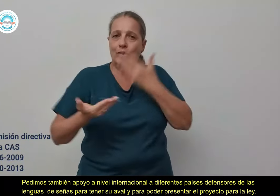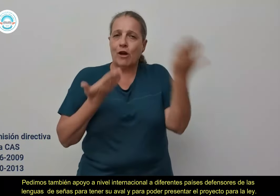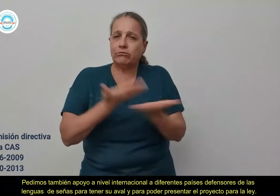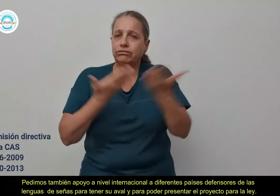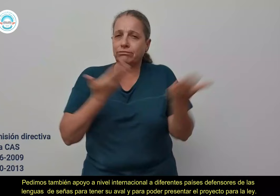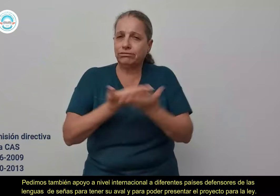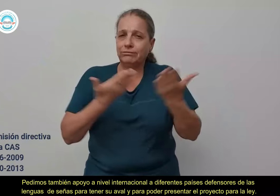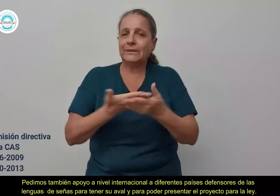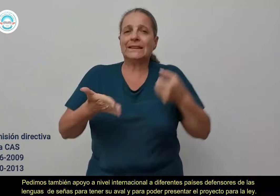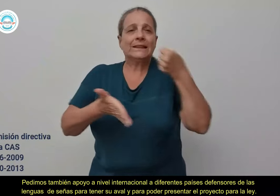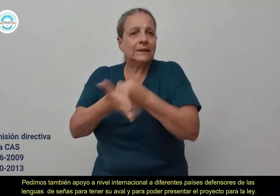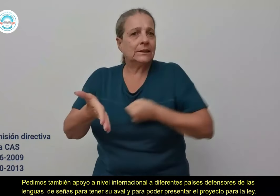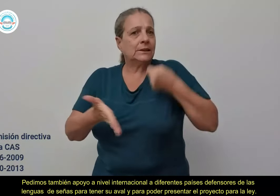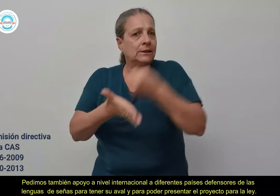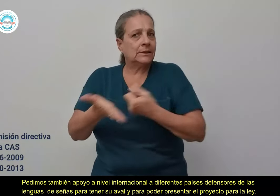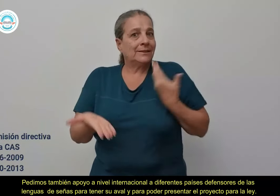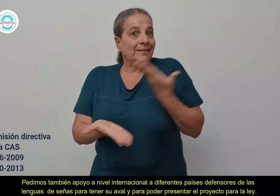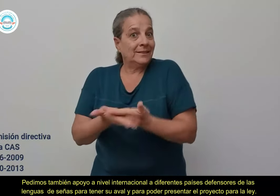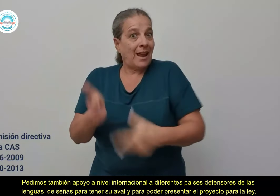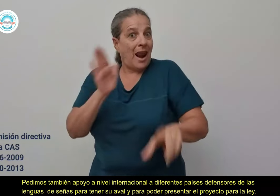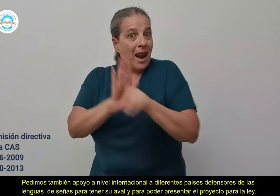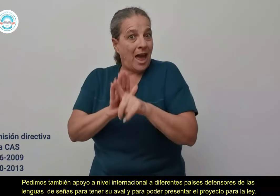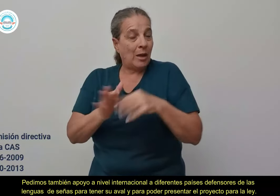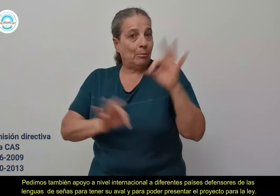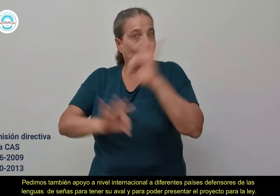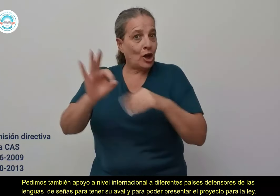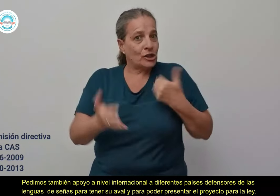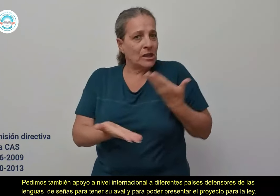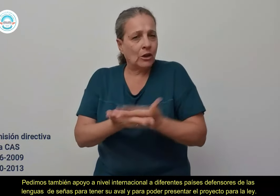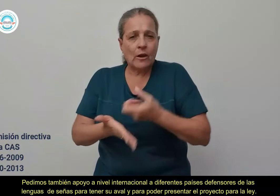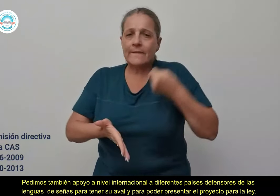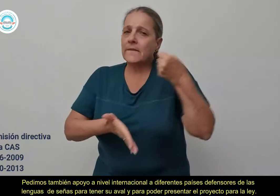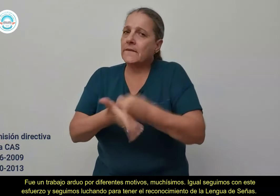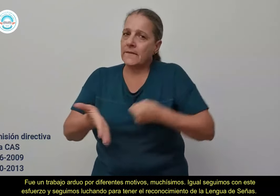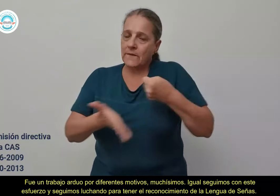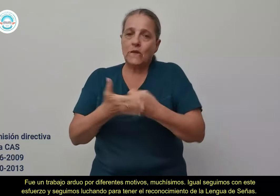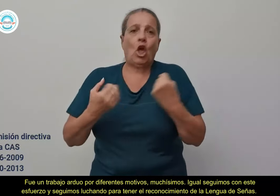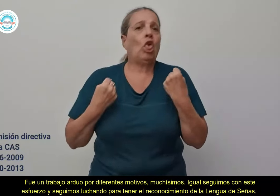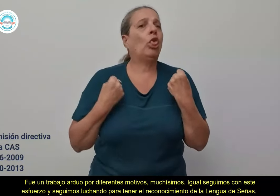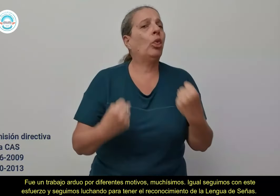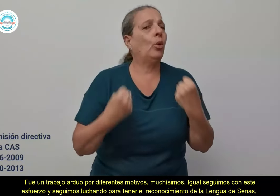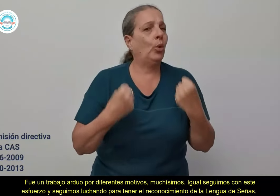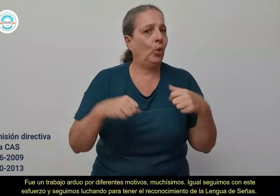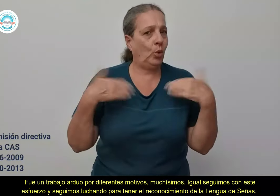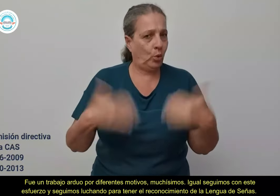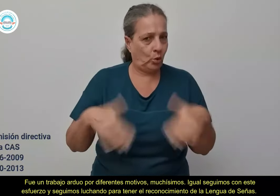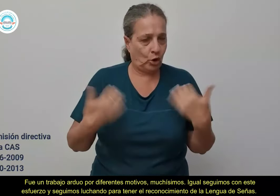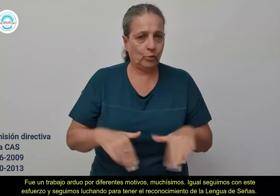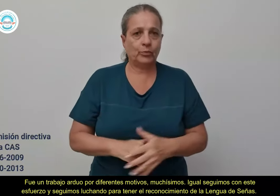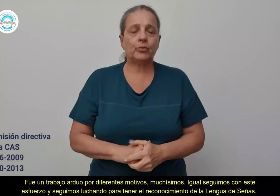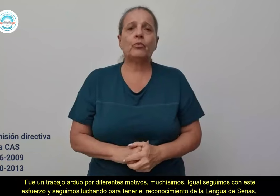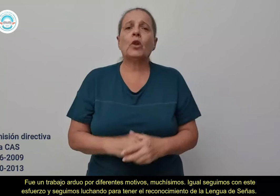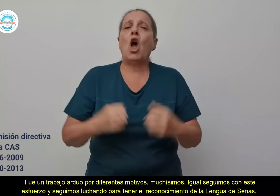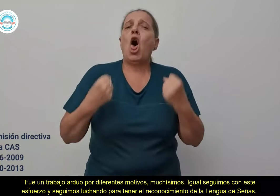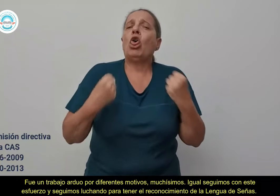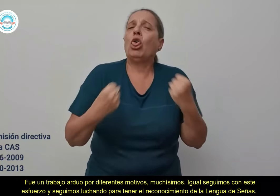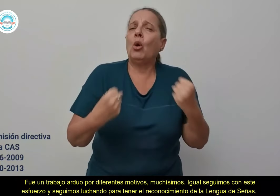para tener su aval y para poder presentar el proyecto para la ley. Fue un trabajo arduo,